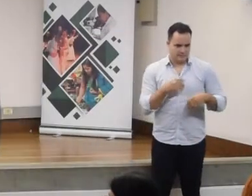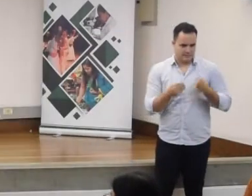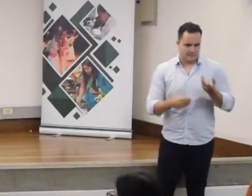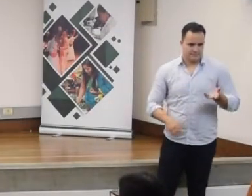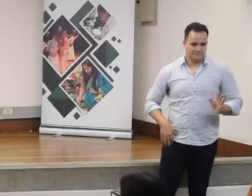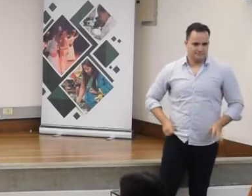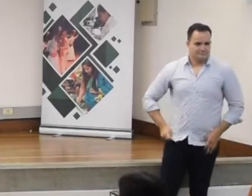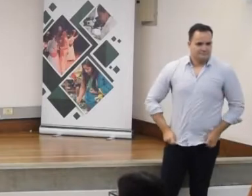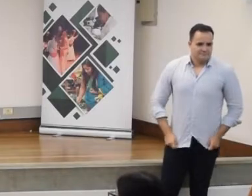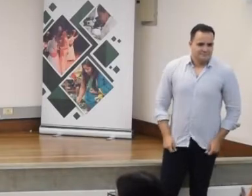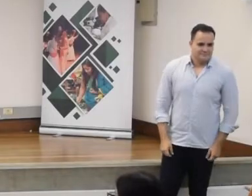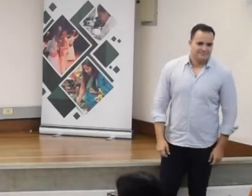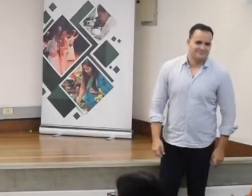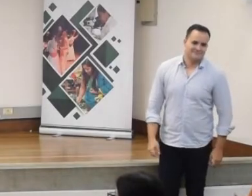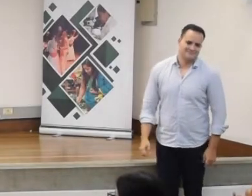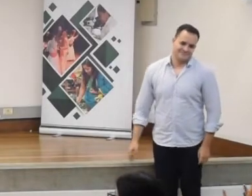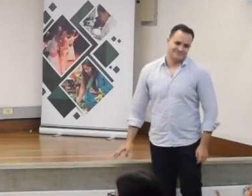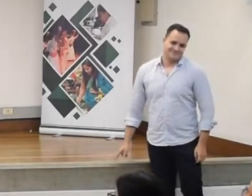Vamos a hablar.